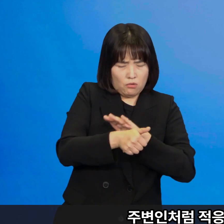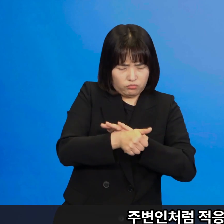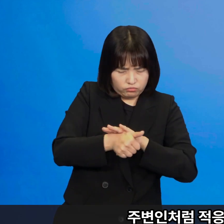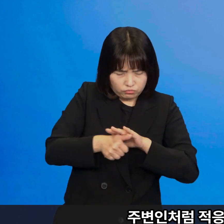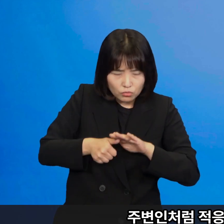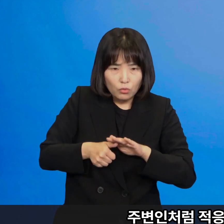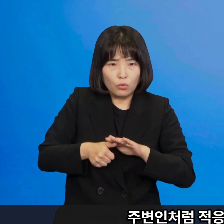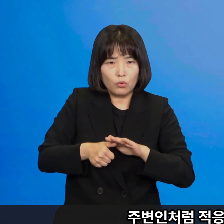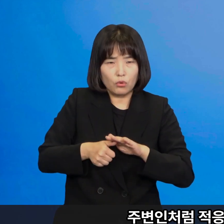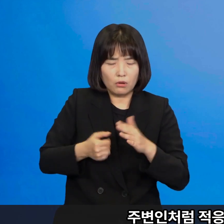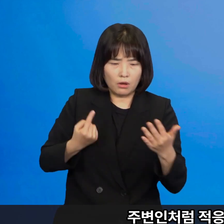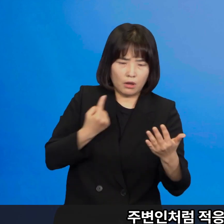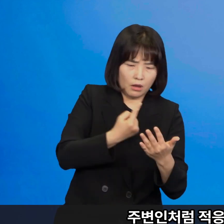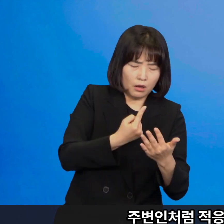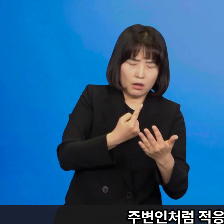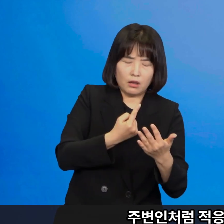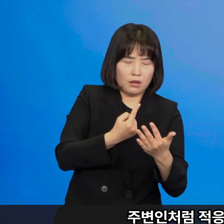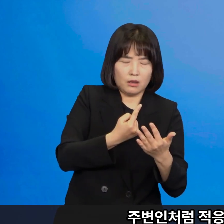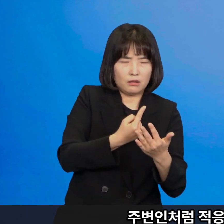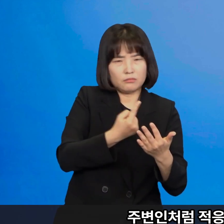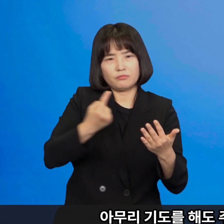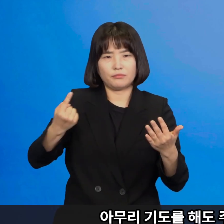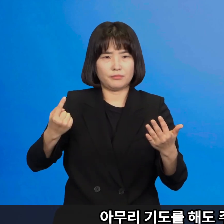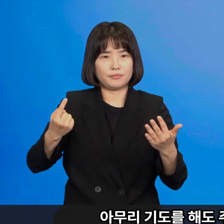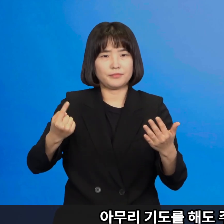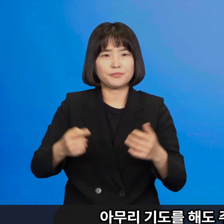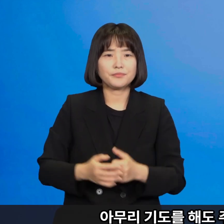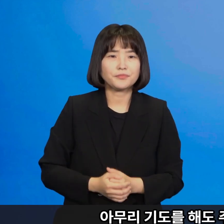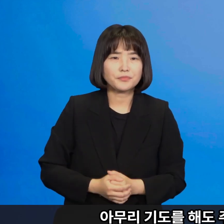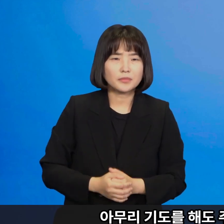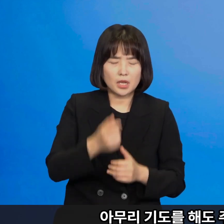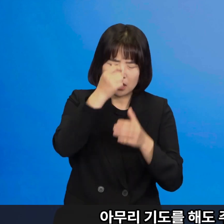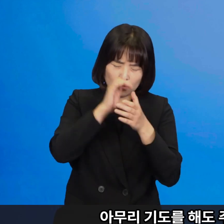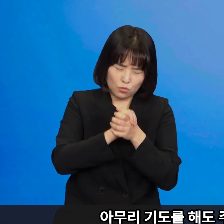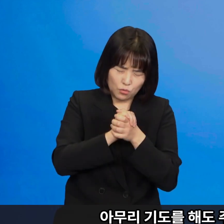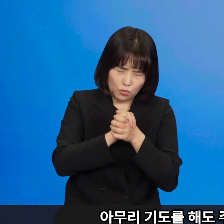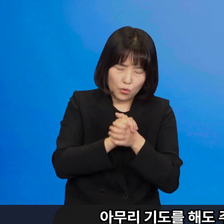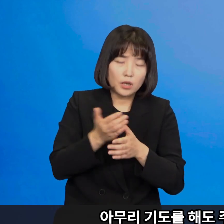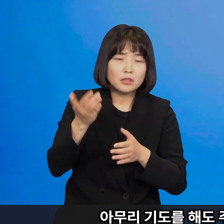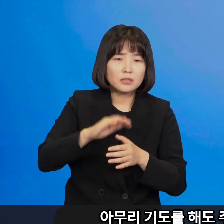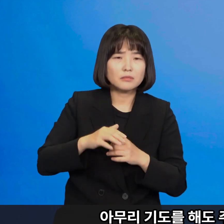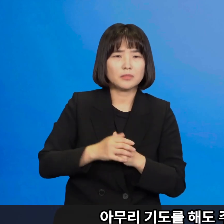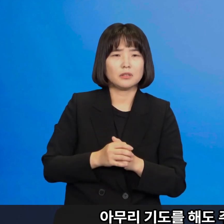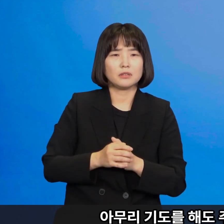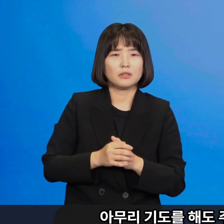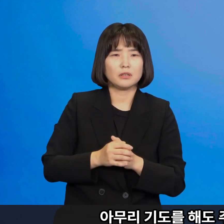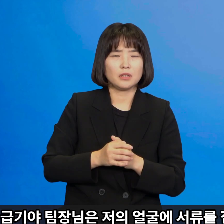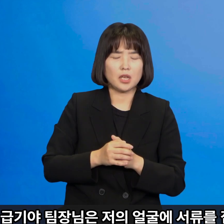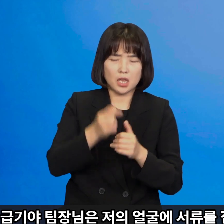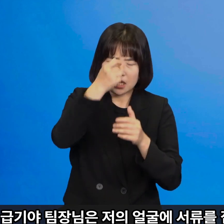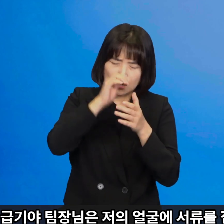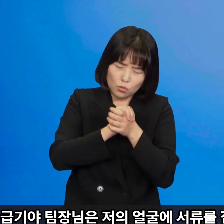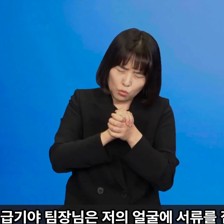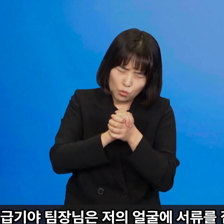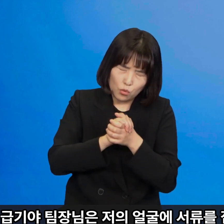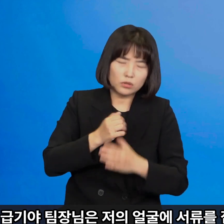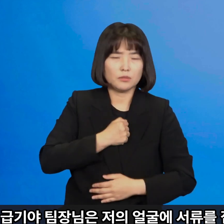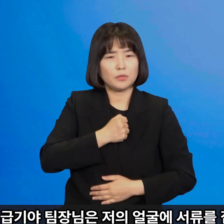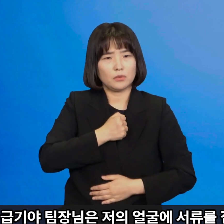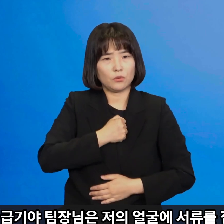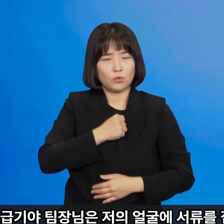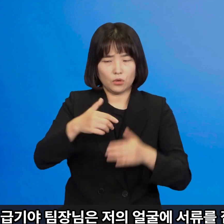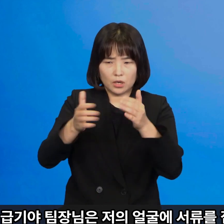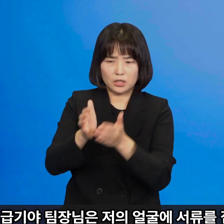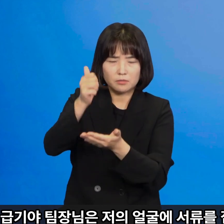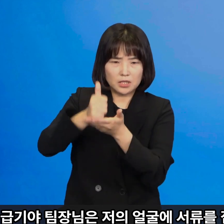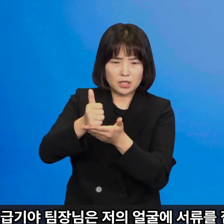주눅들고 주변인처럼 적응하지 못하였습니다. 아무리 기도를 해도 주변은 막힌 벽과 같았고 급기야 팀장님은